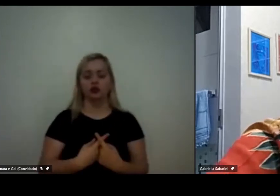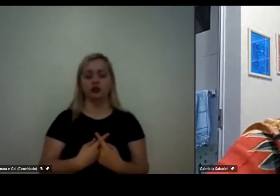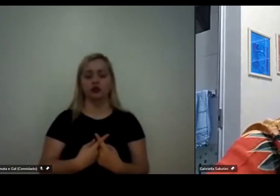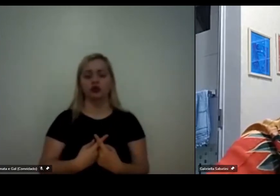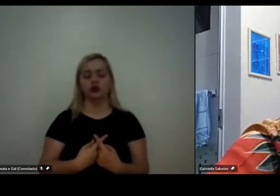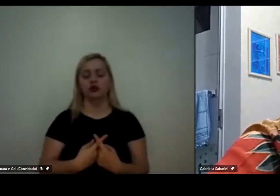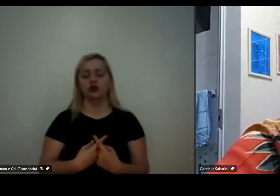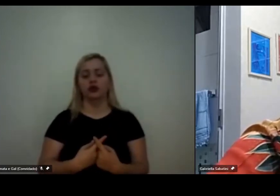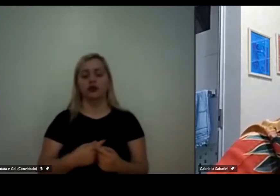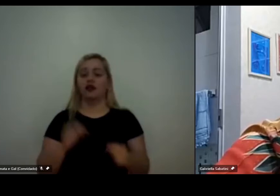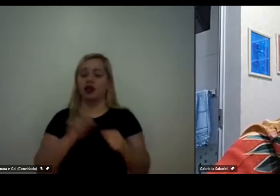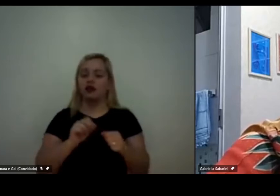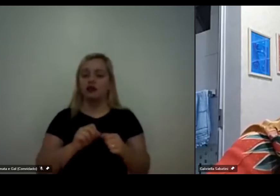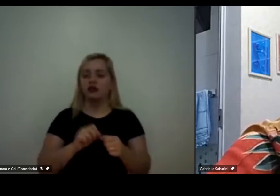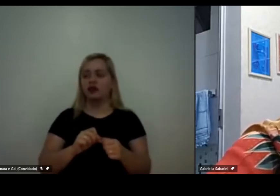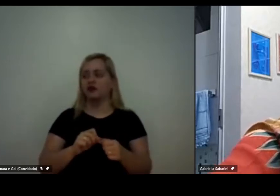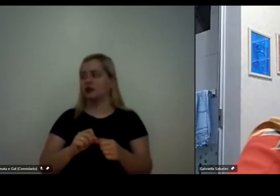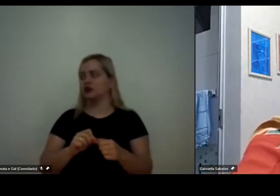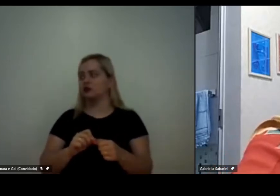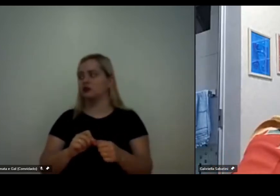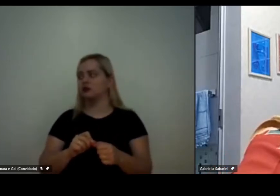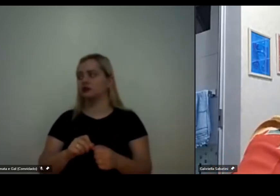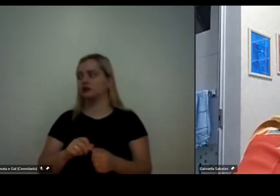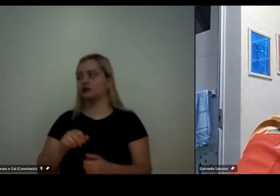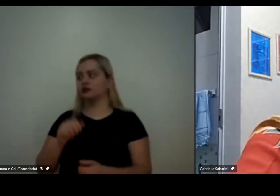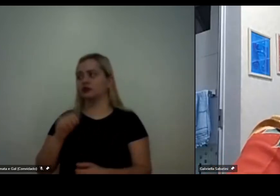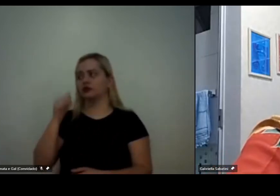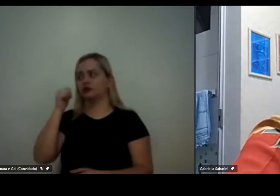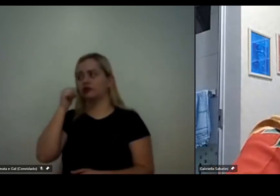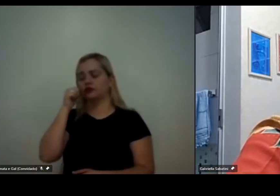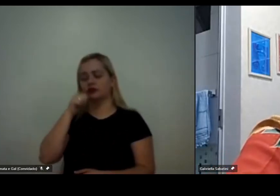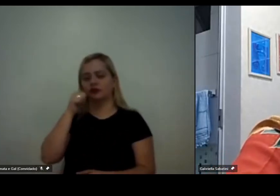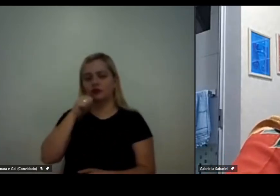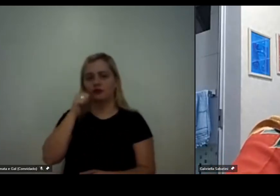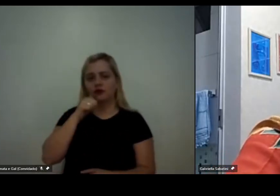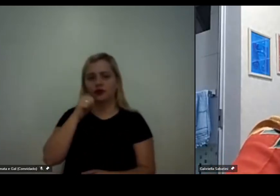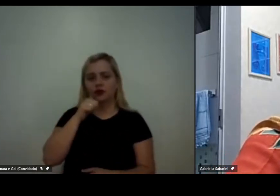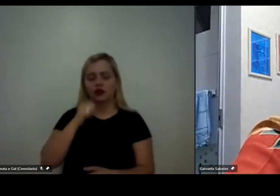tornamos o feminismo um modo de ser mais suportável, porque é